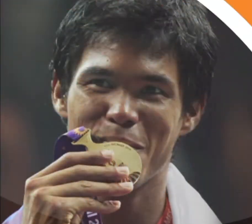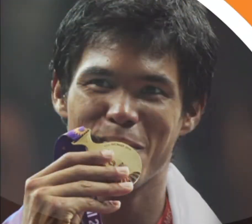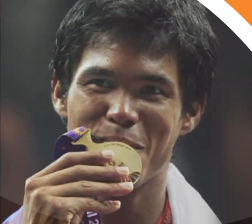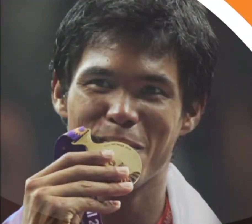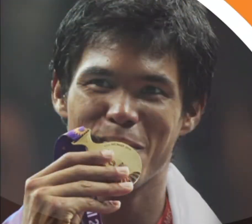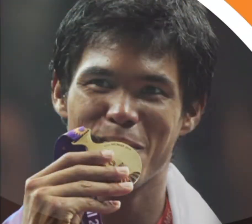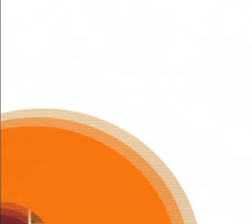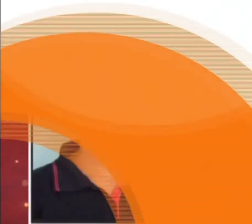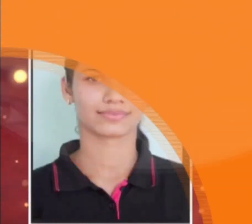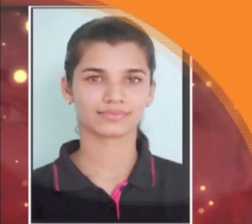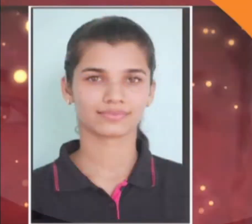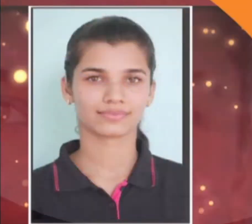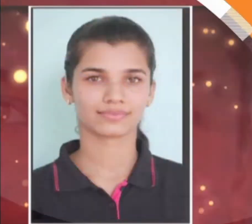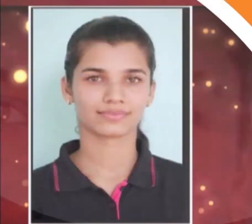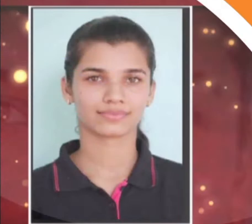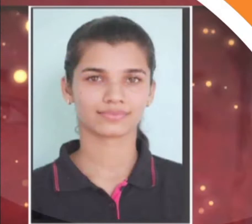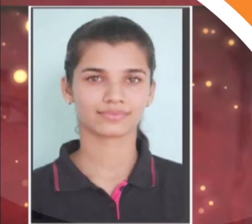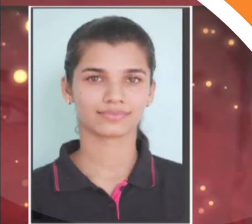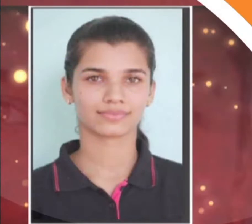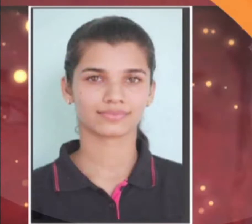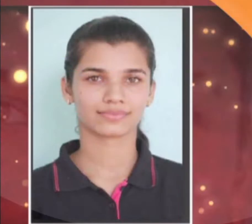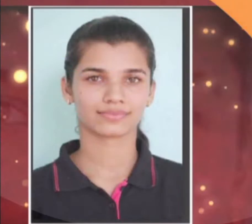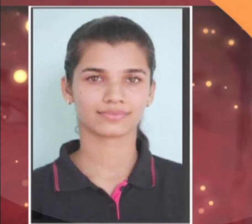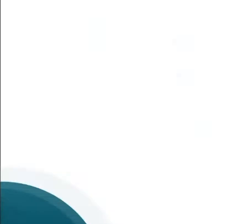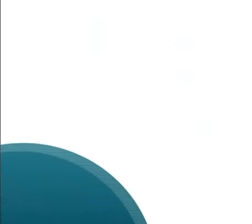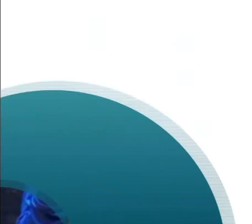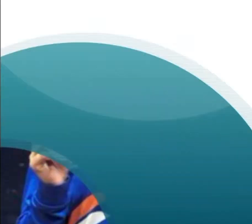स्वयं बने हम।